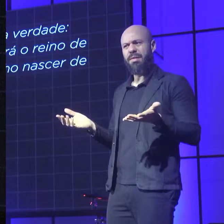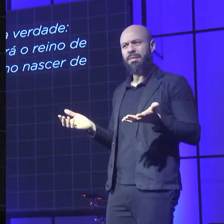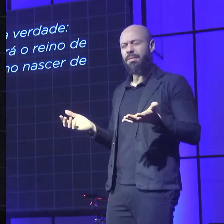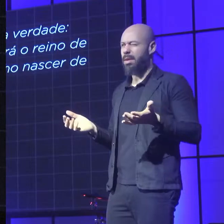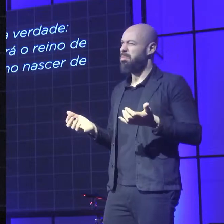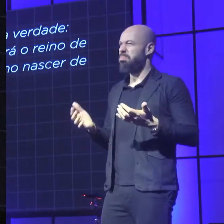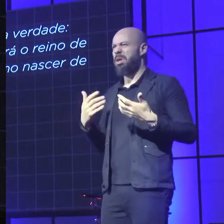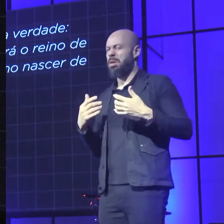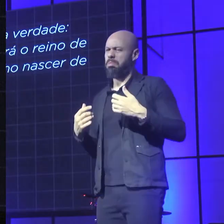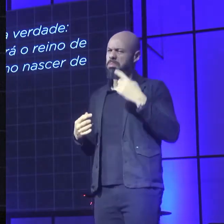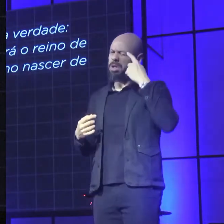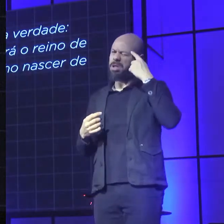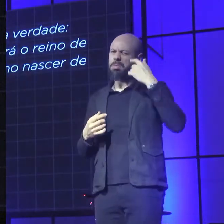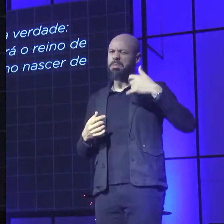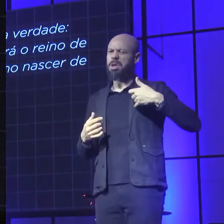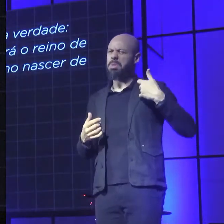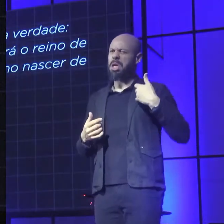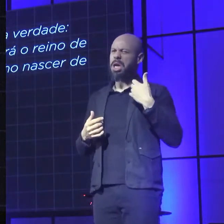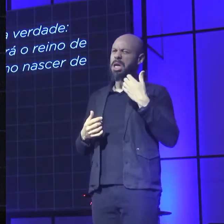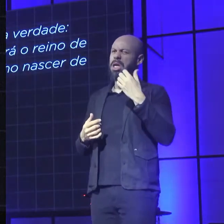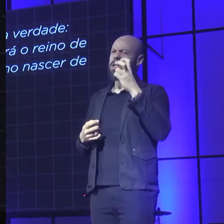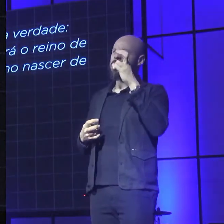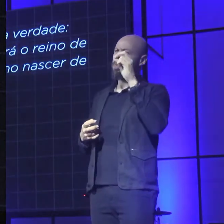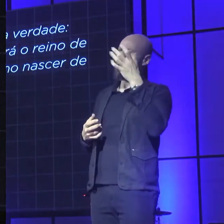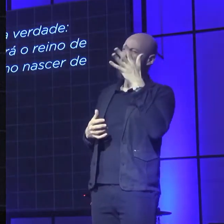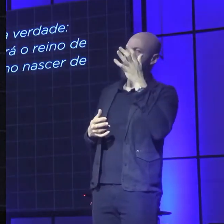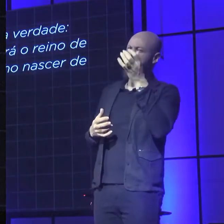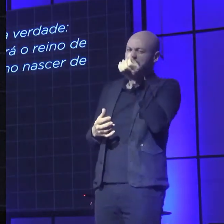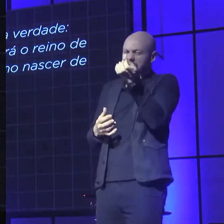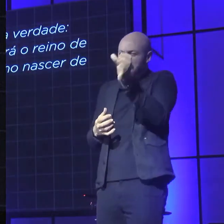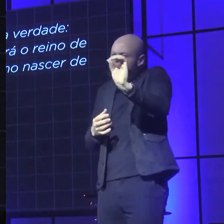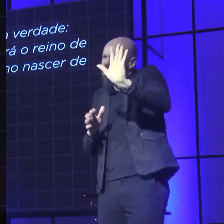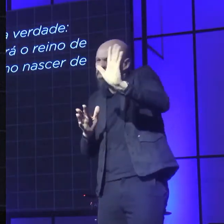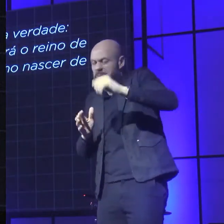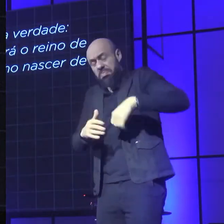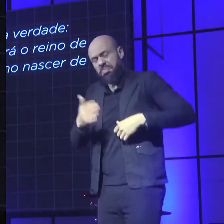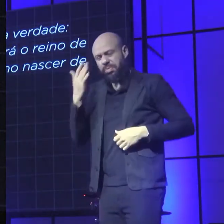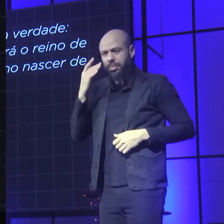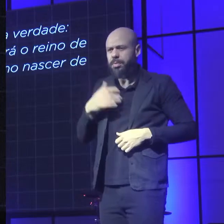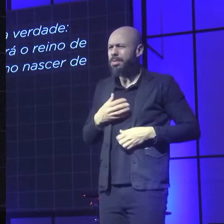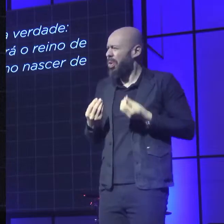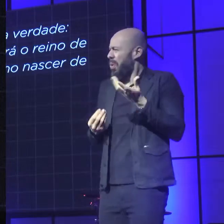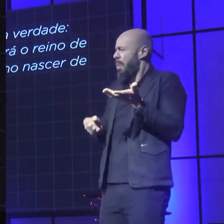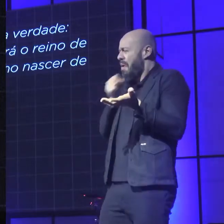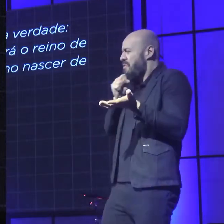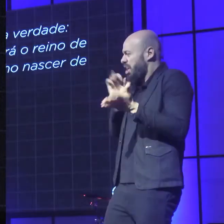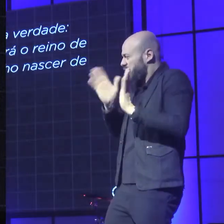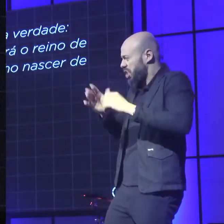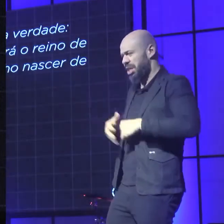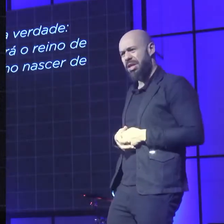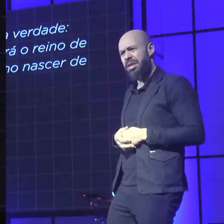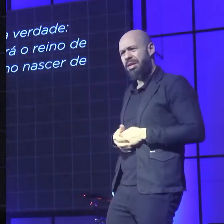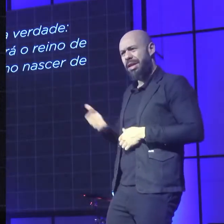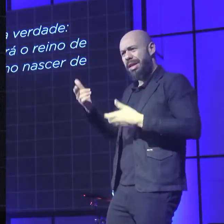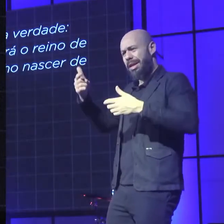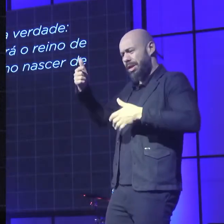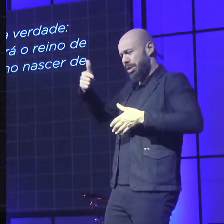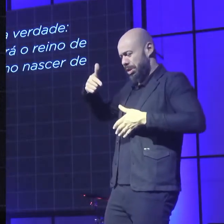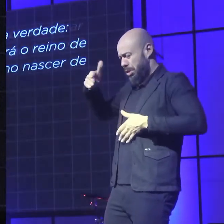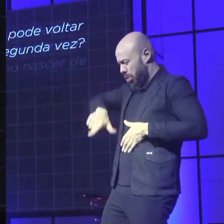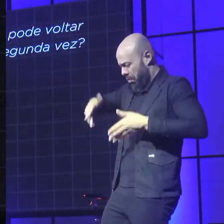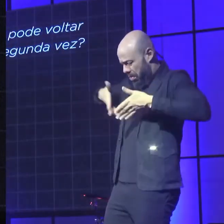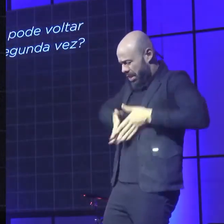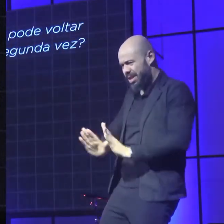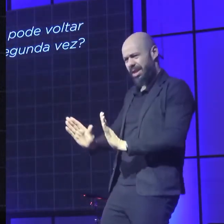aí 50 para 60 anos. E ele diz: como uma pessoa velha pode nascer de novo? Perguntou Nicodemos. Acaso ele